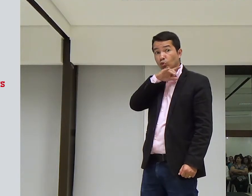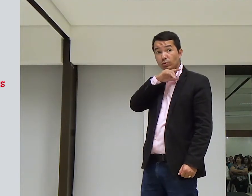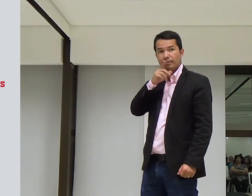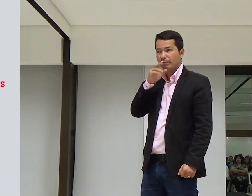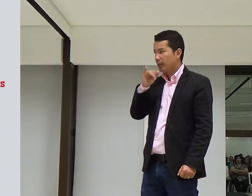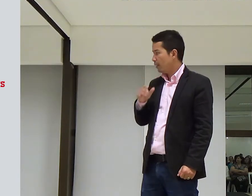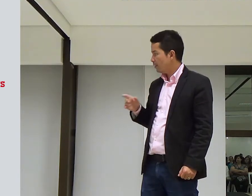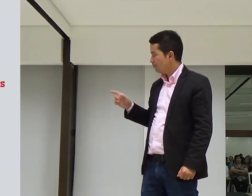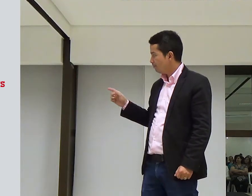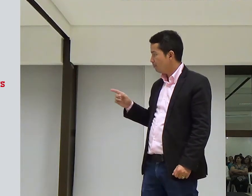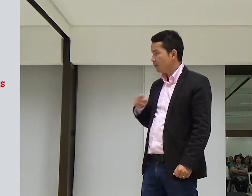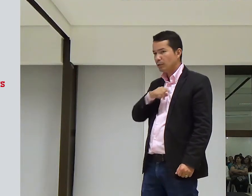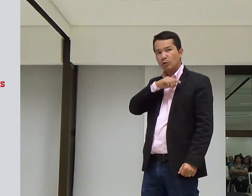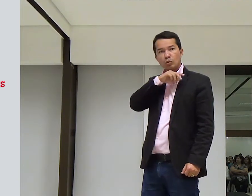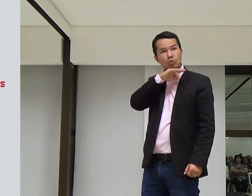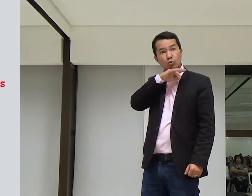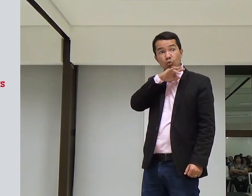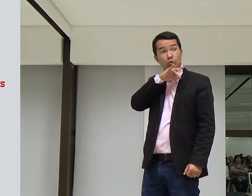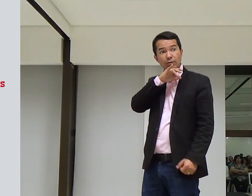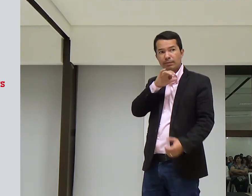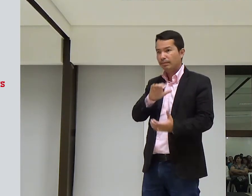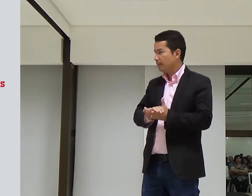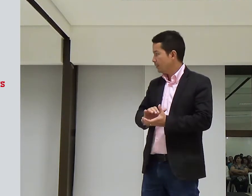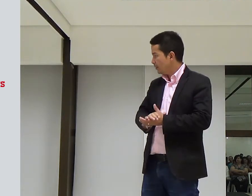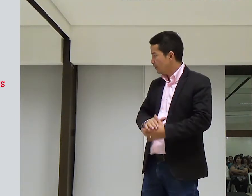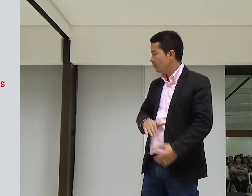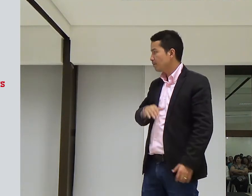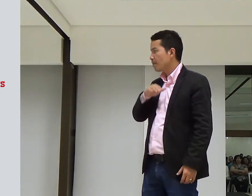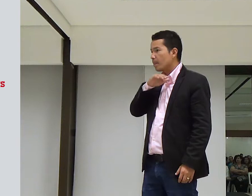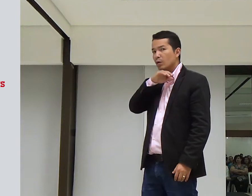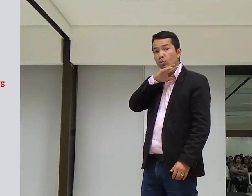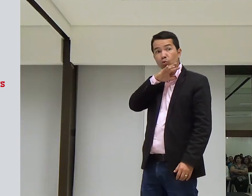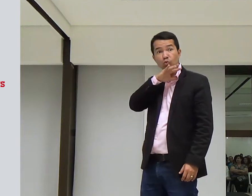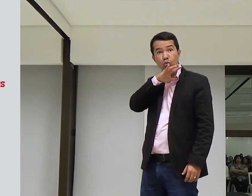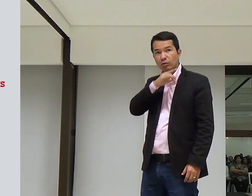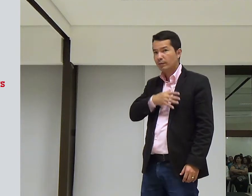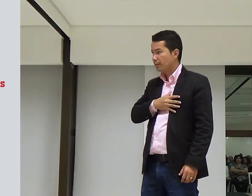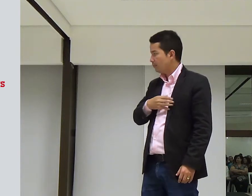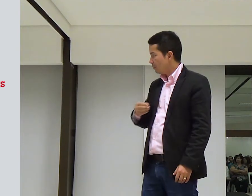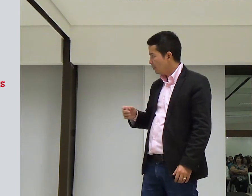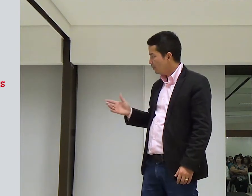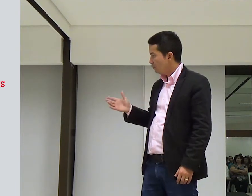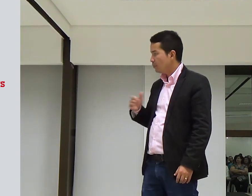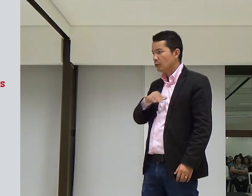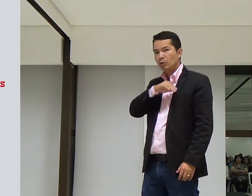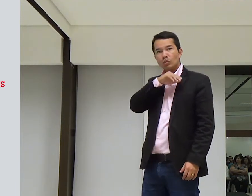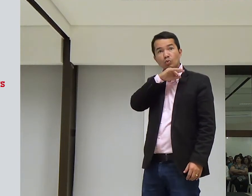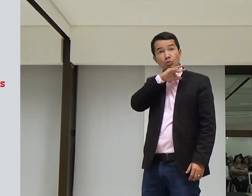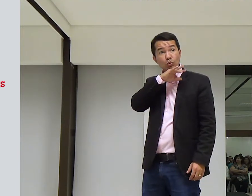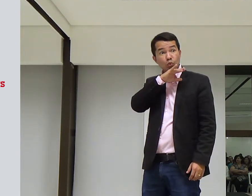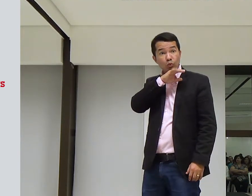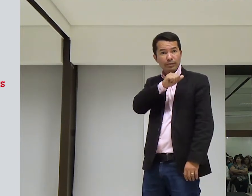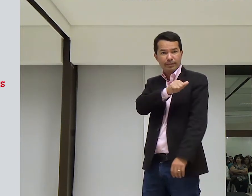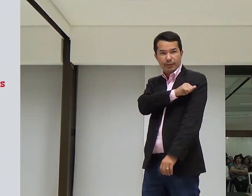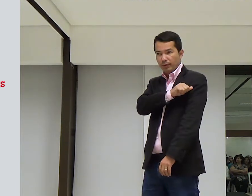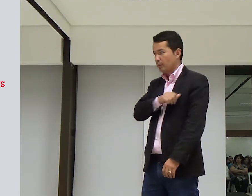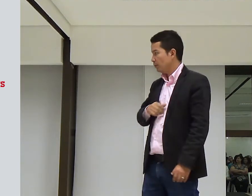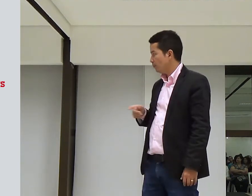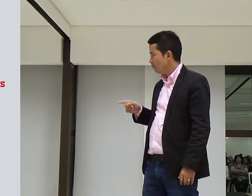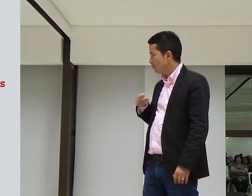É um pai péssimo, péssimo marido, péssimo filho, é péssimo aluno